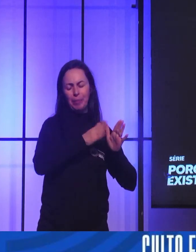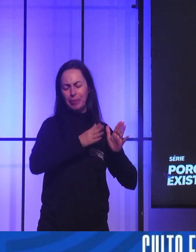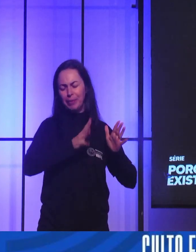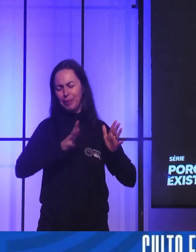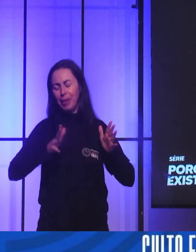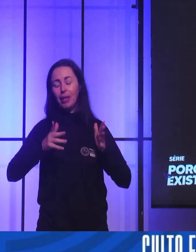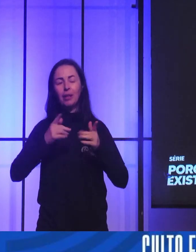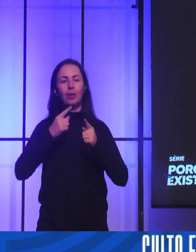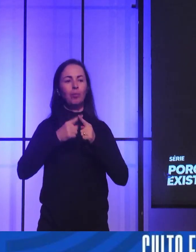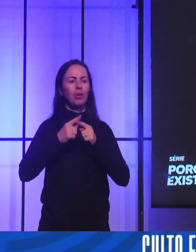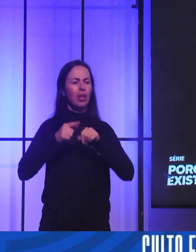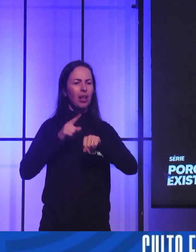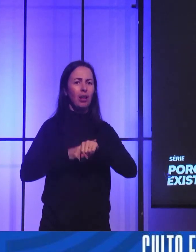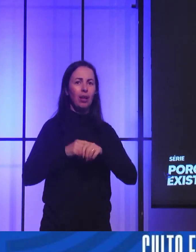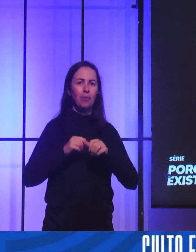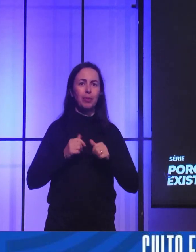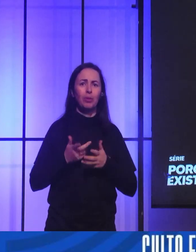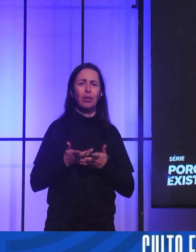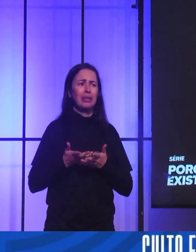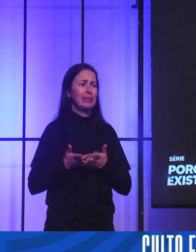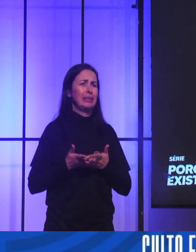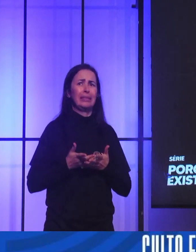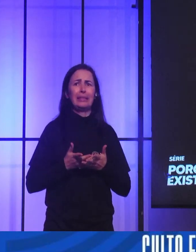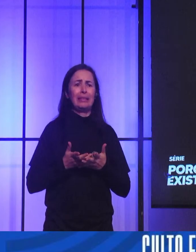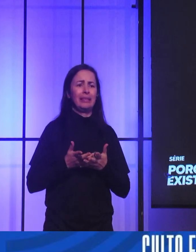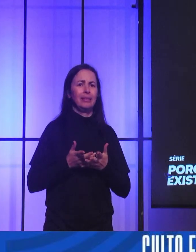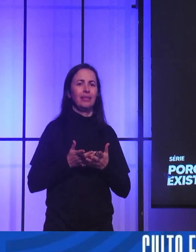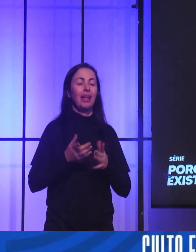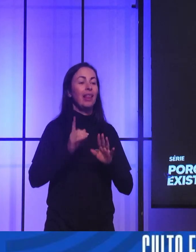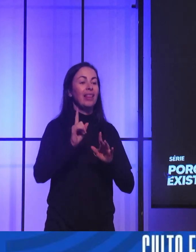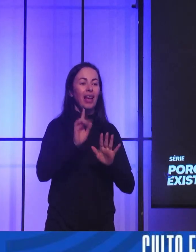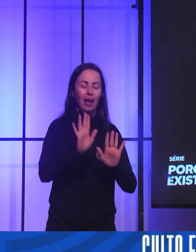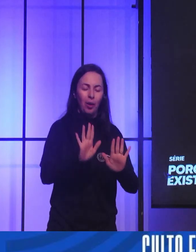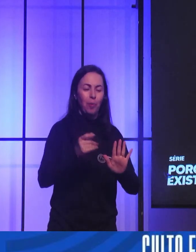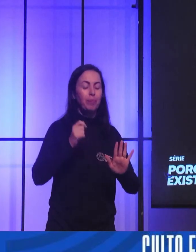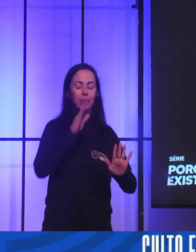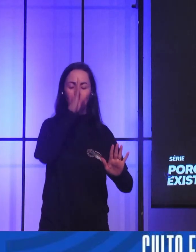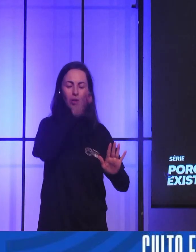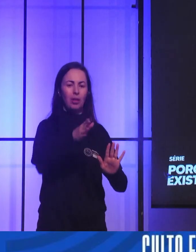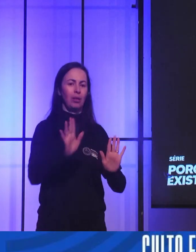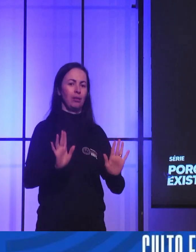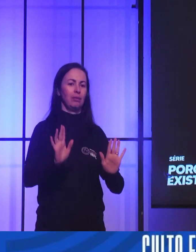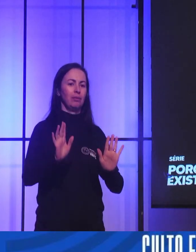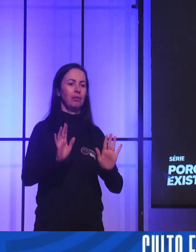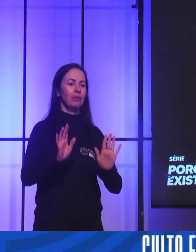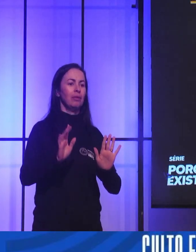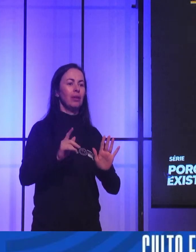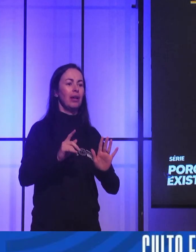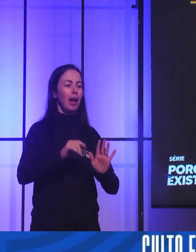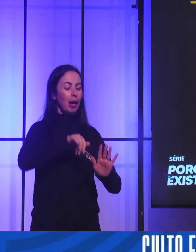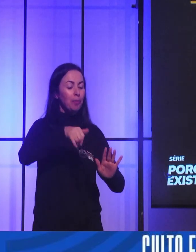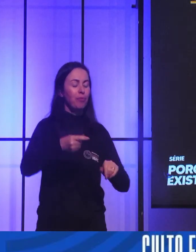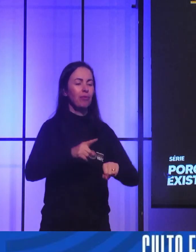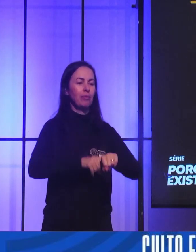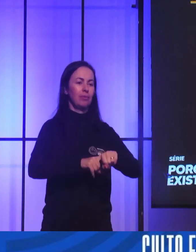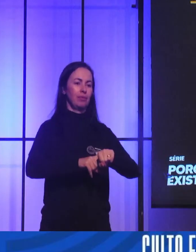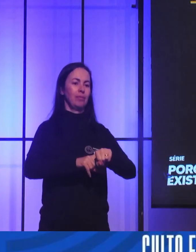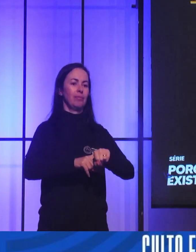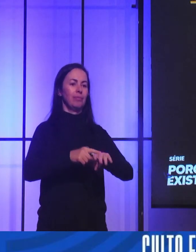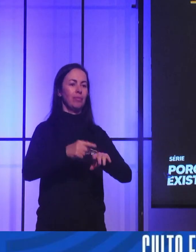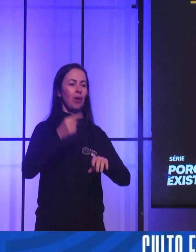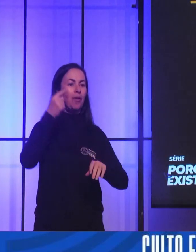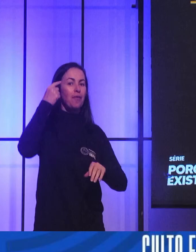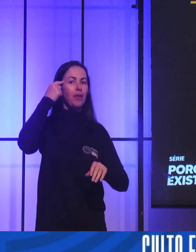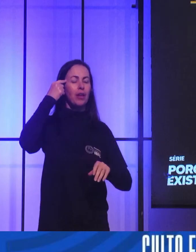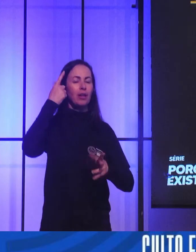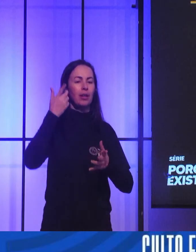E chega uma hora que a pessoa está louca para se ver livre. Não, seja direto, invista, pense. E se você quiser